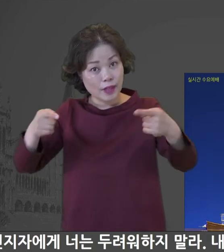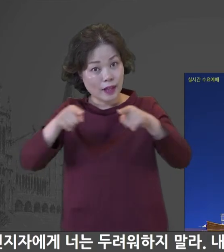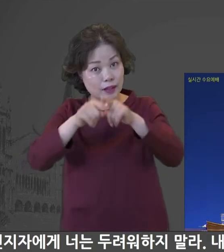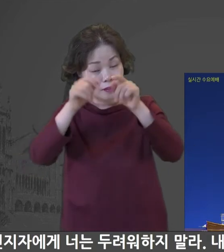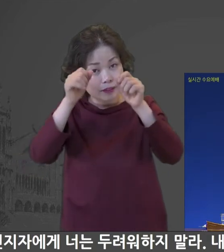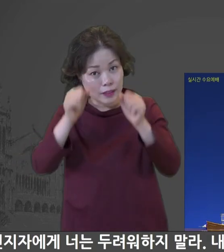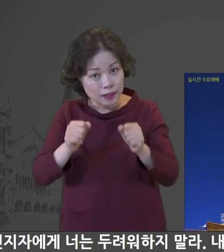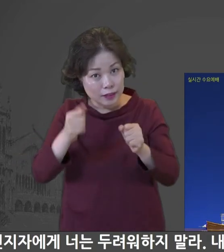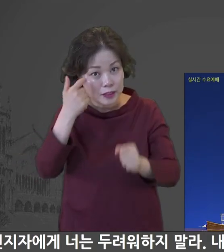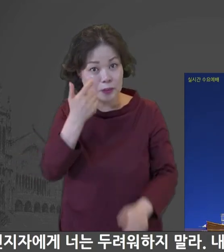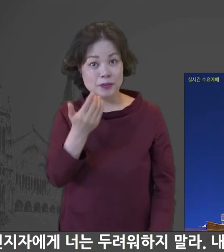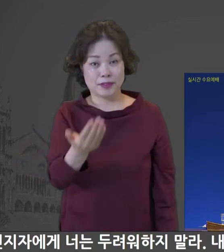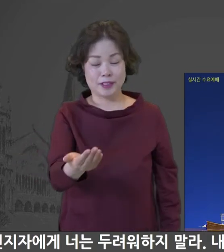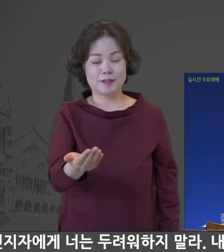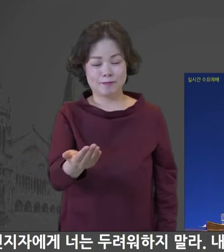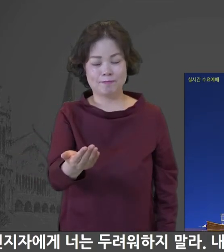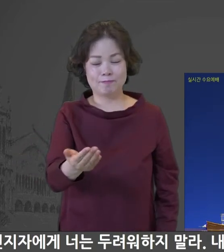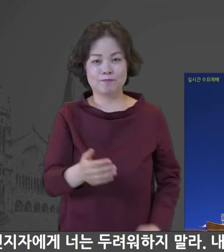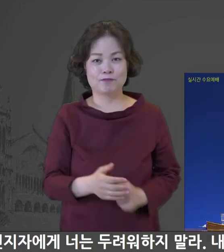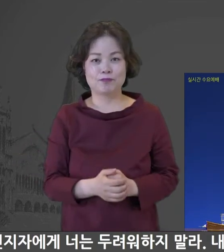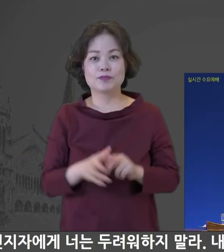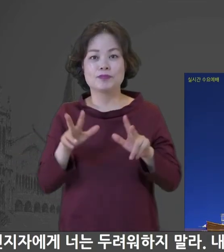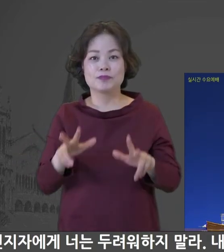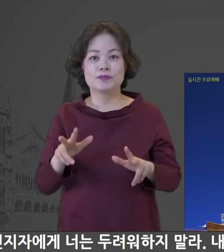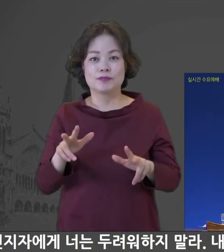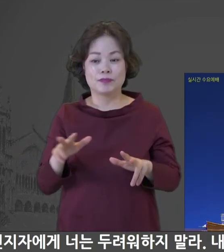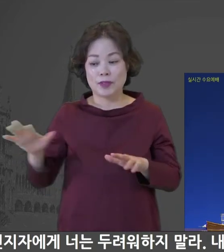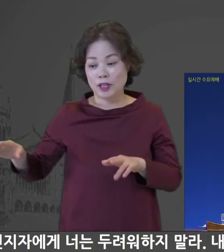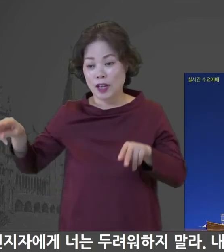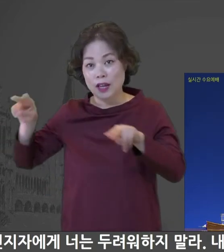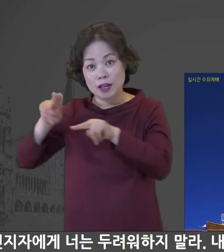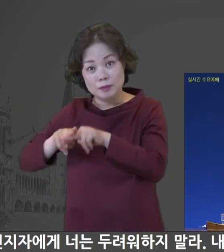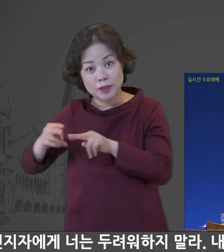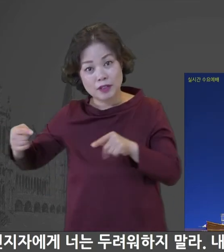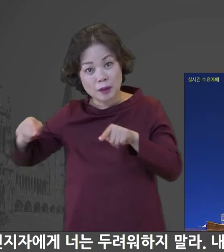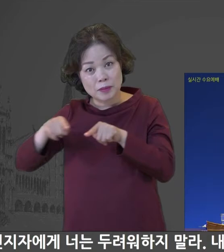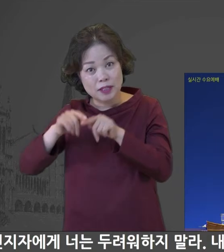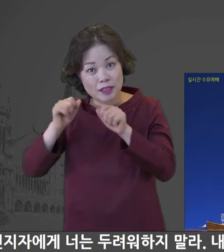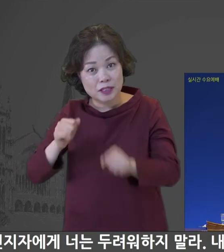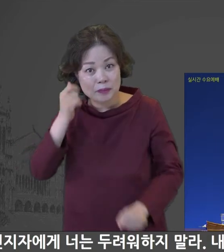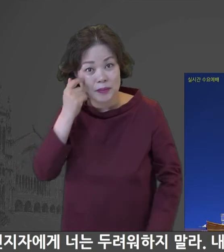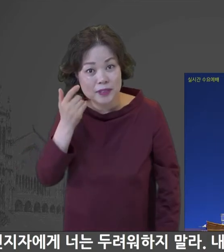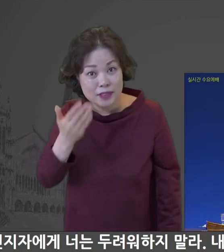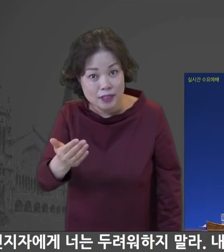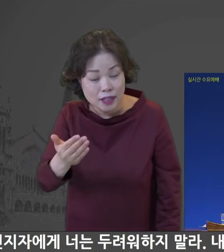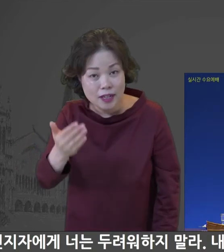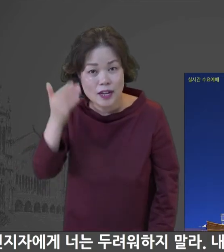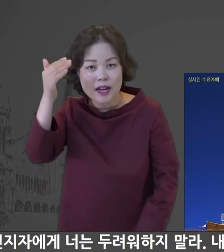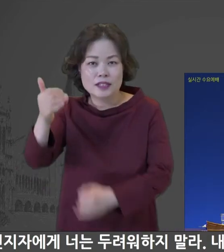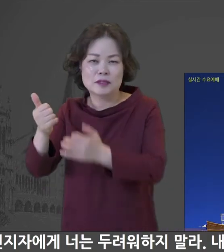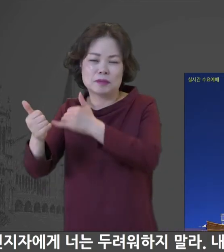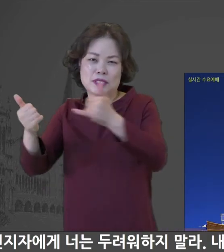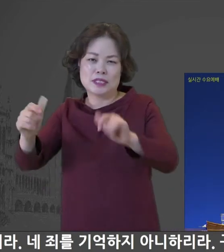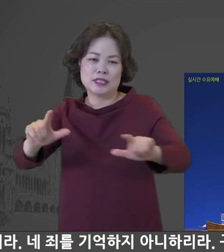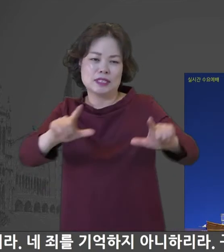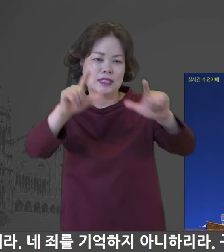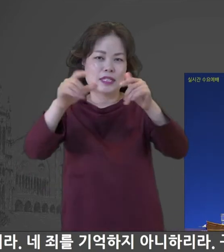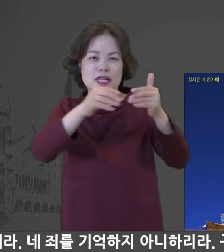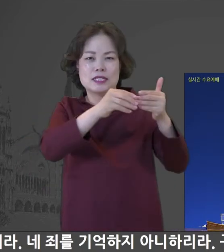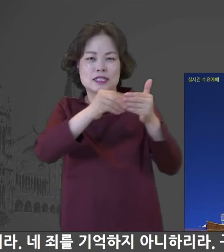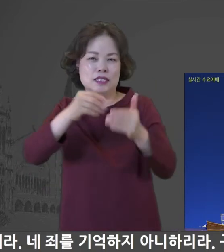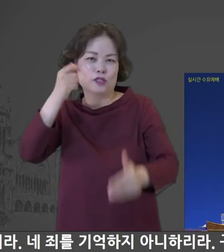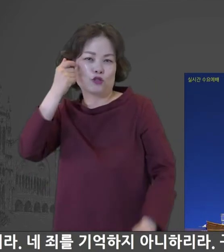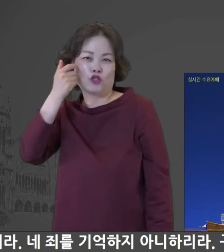함께 하십니까? 지금 하나님이 옆자리에 앉아 계십니까? 하나님의 나의 인생을 지금 이끌어 가고